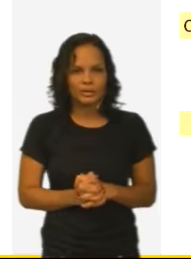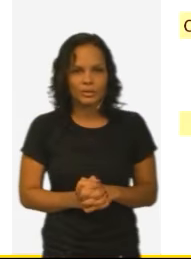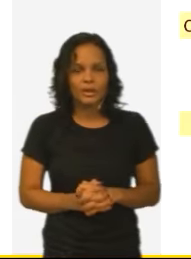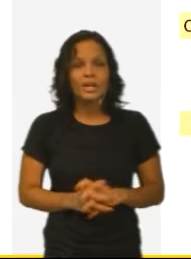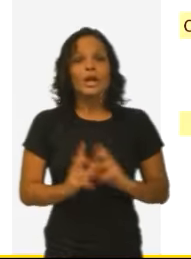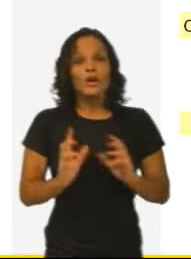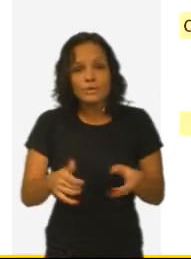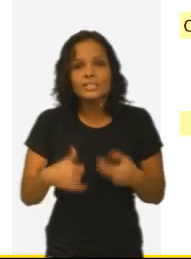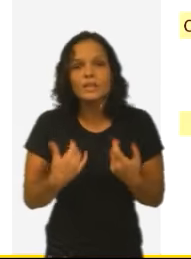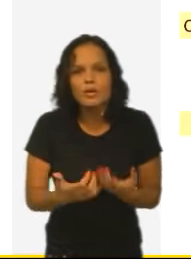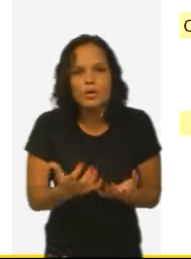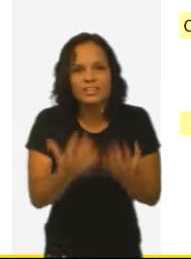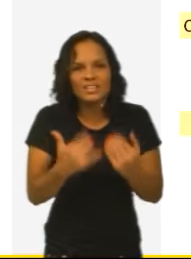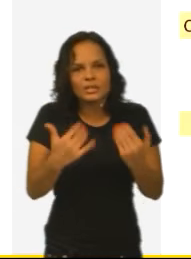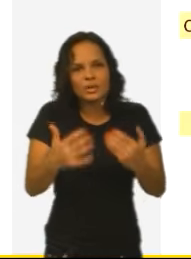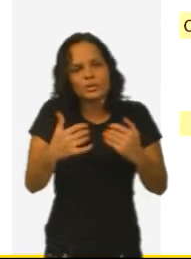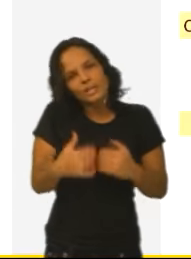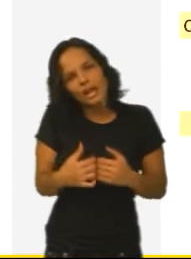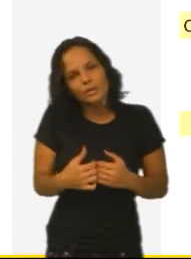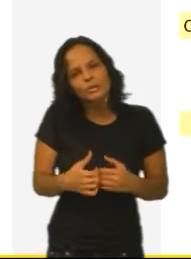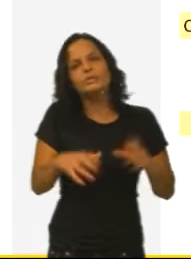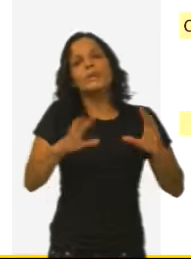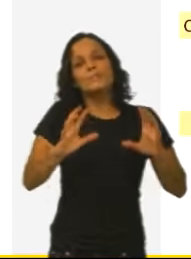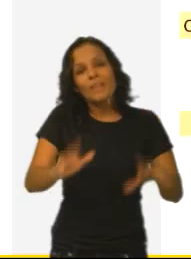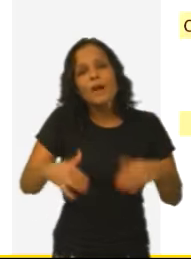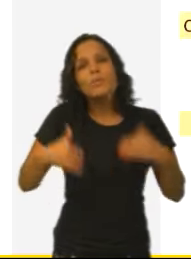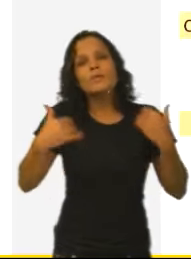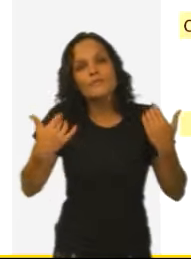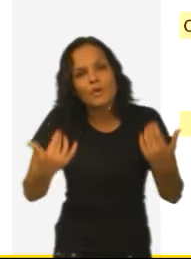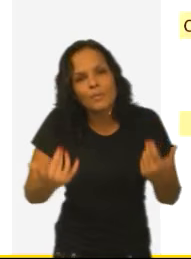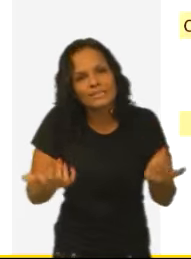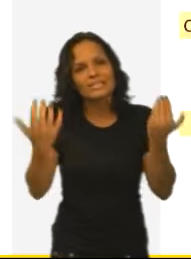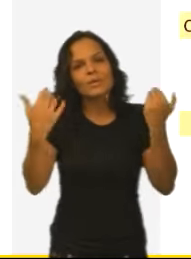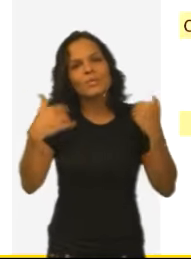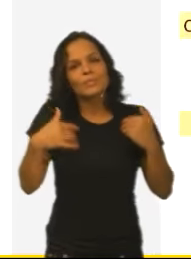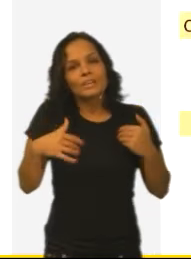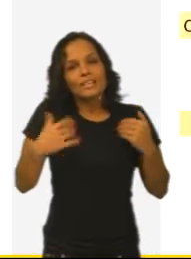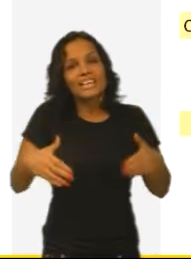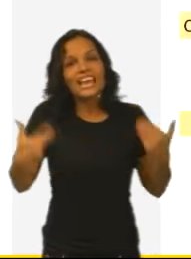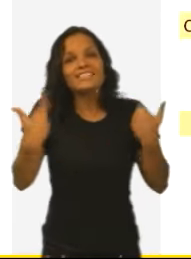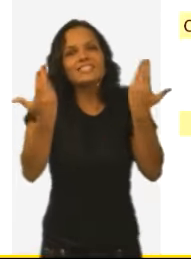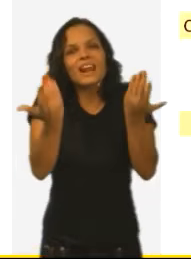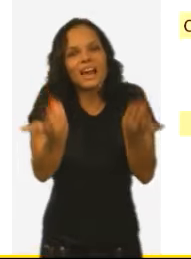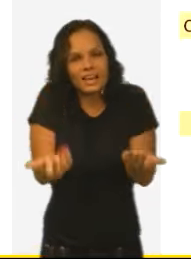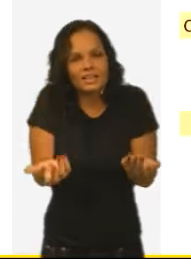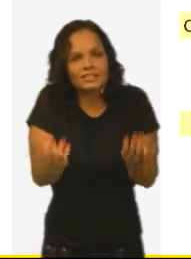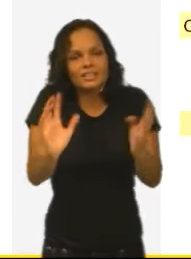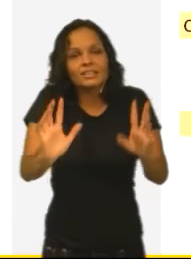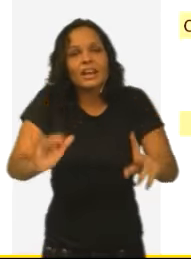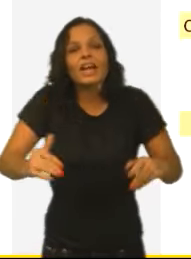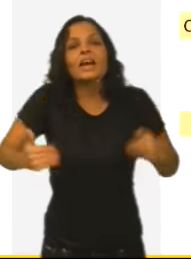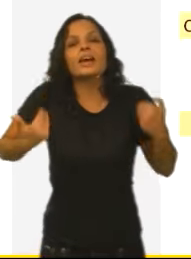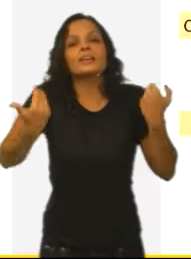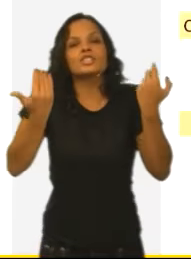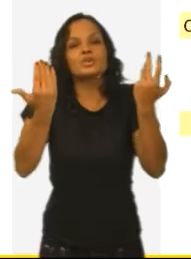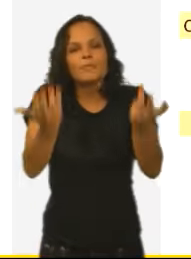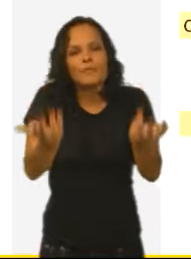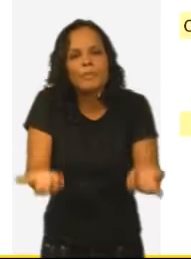vírgula. Você concorda que esse os garotos é uma informação que esclarece, que traz de uma forma